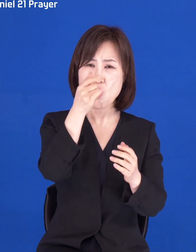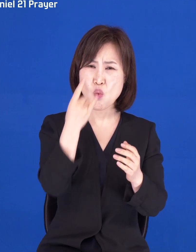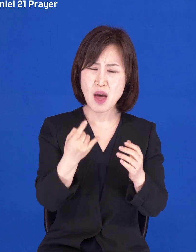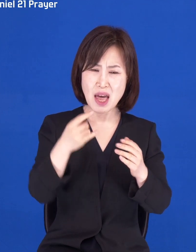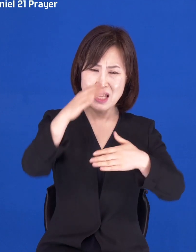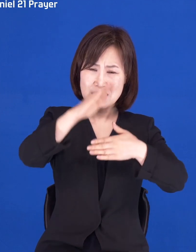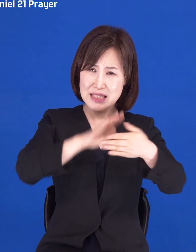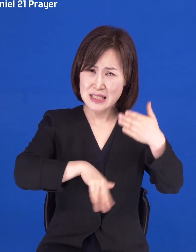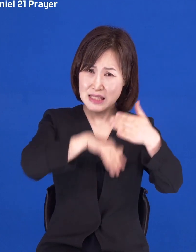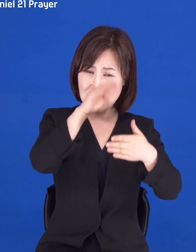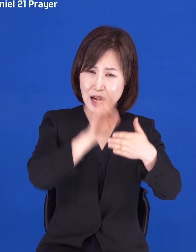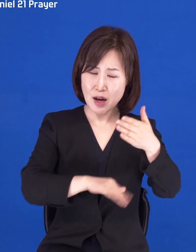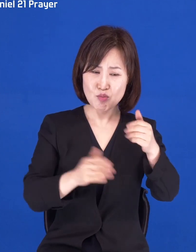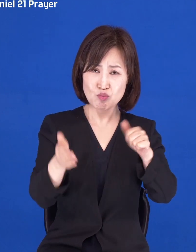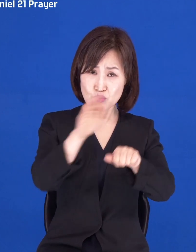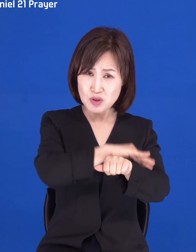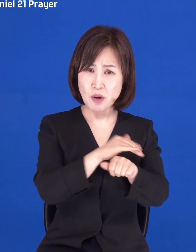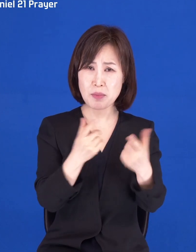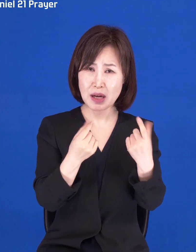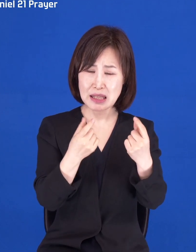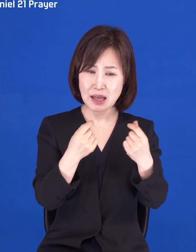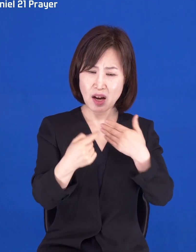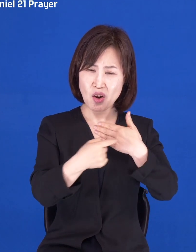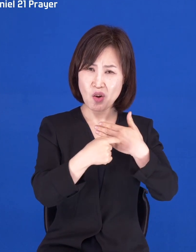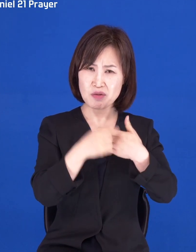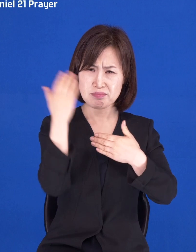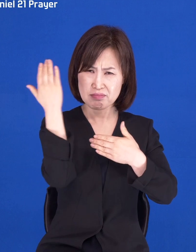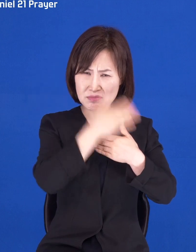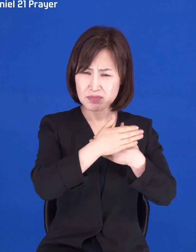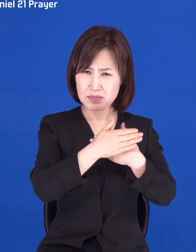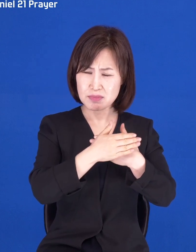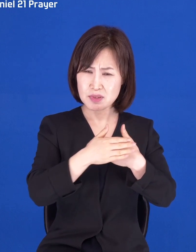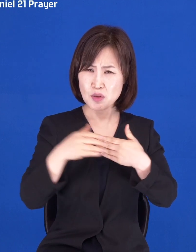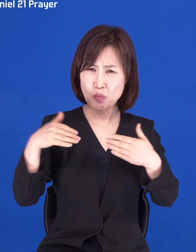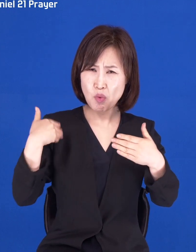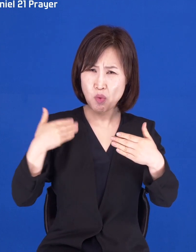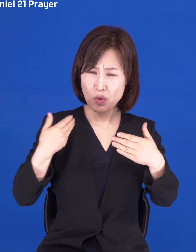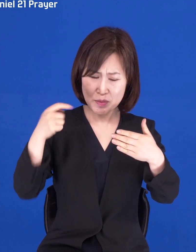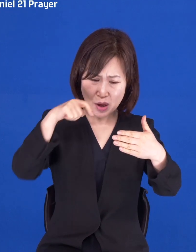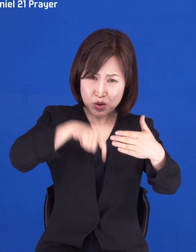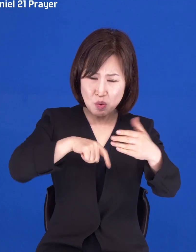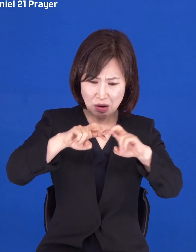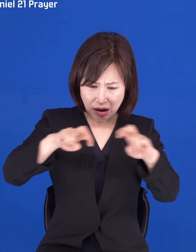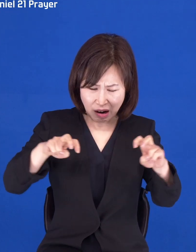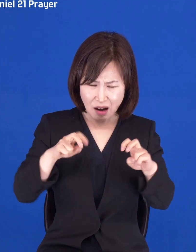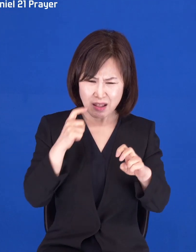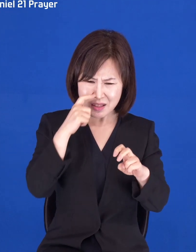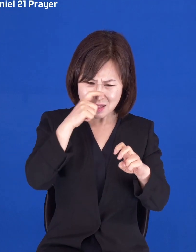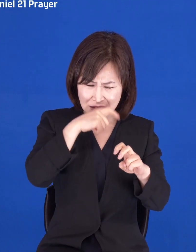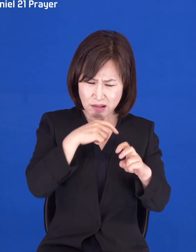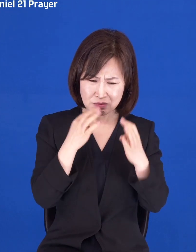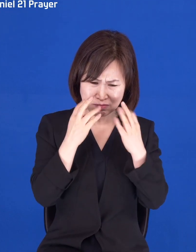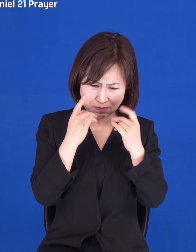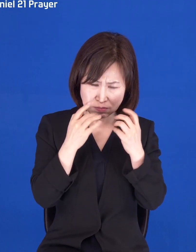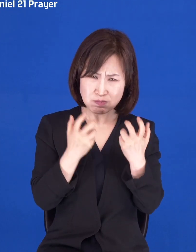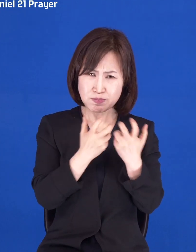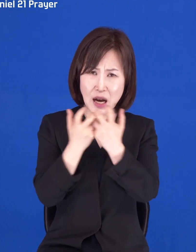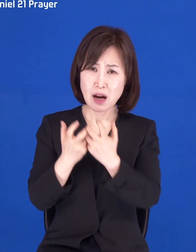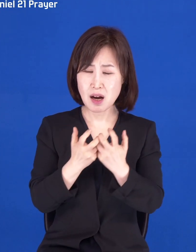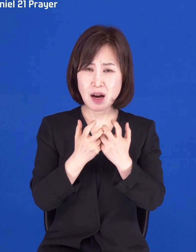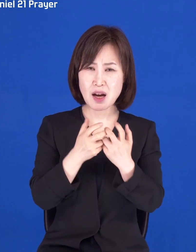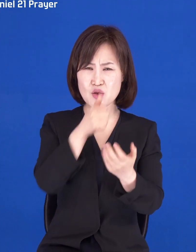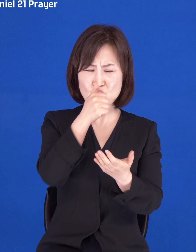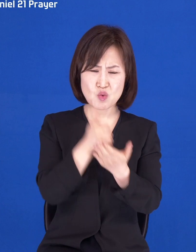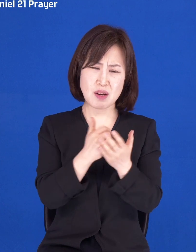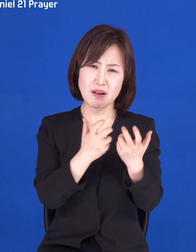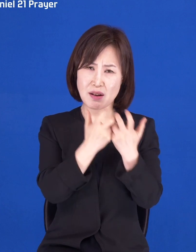하시면서 겉보기에는 화려하고 깨끗할지 몰라도 구석에는 더럽고 악한 것들이 가득한 죄만 가득한